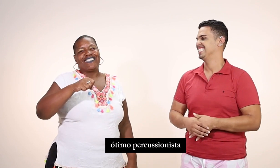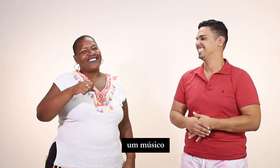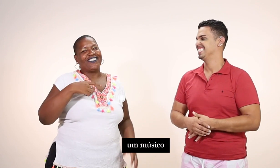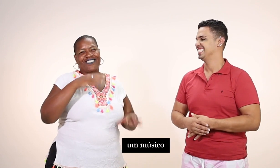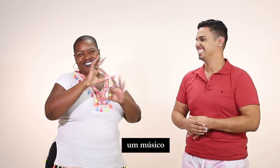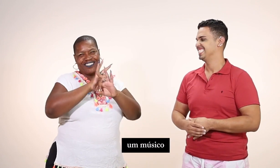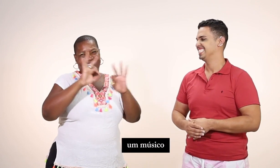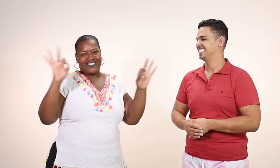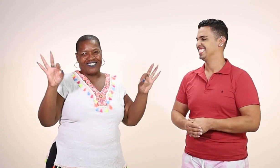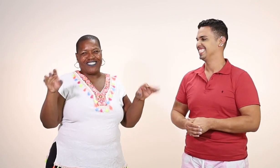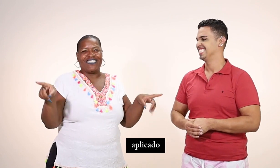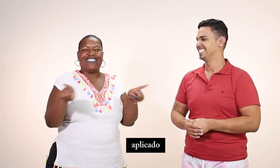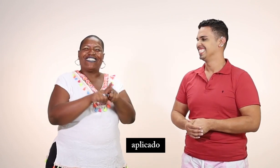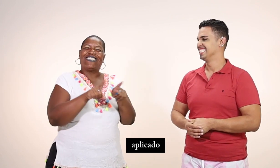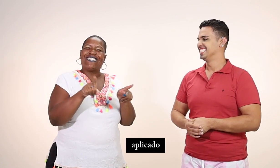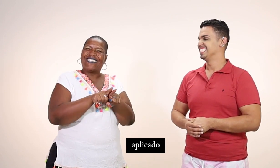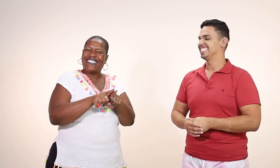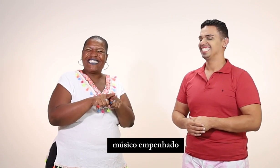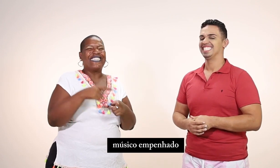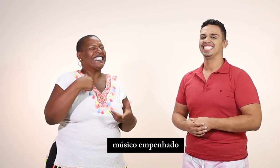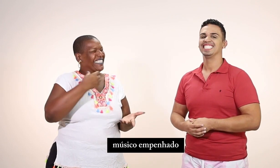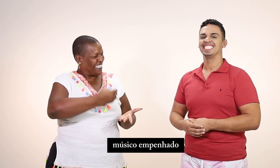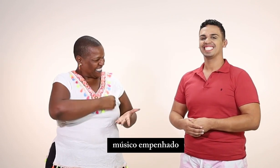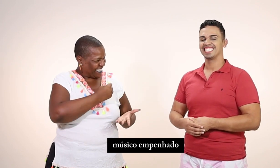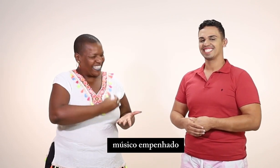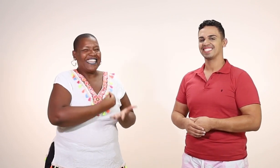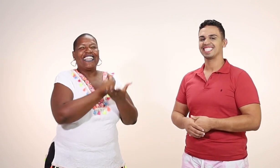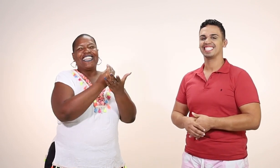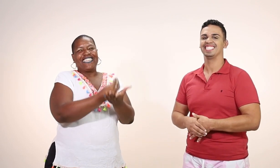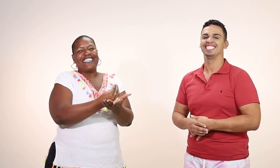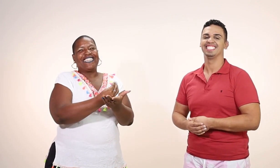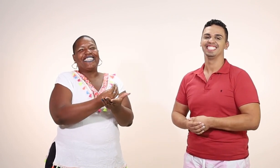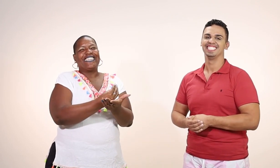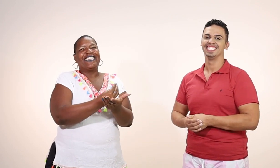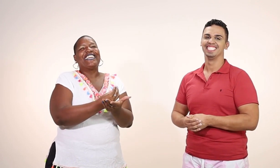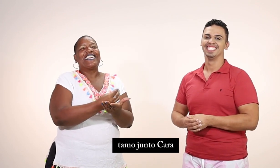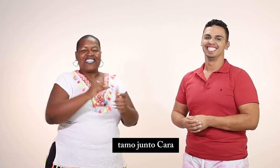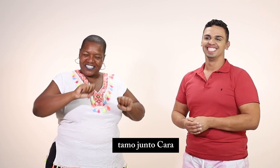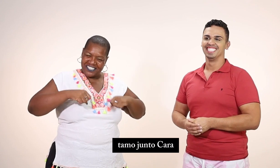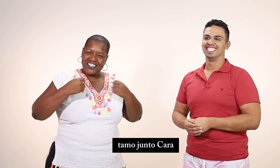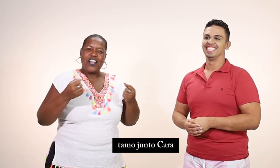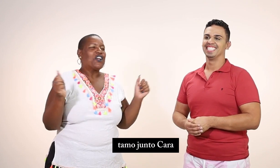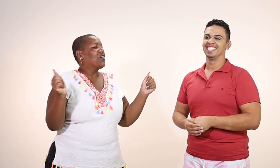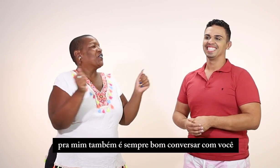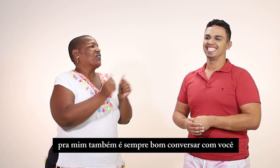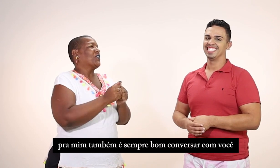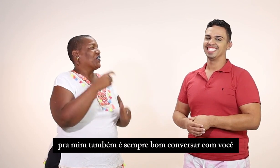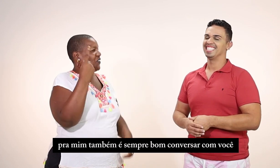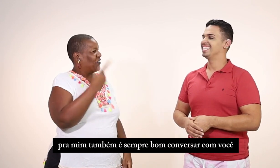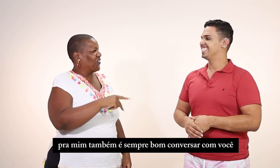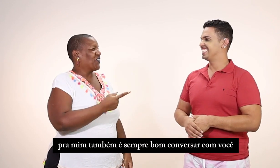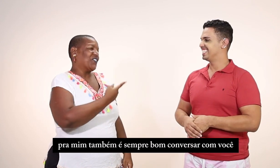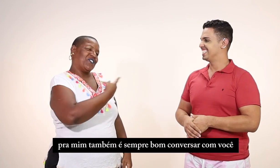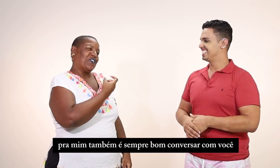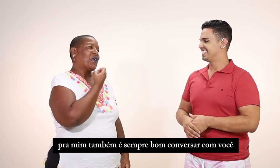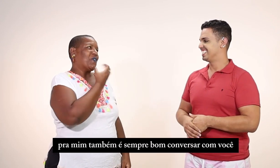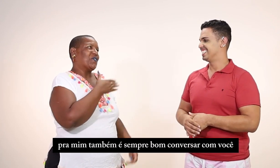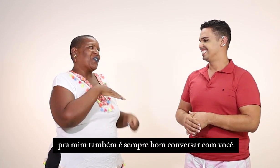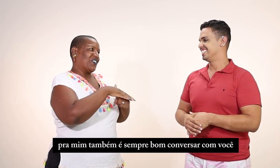um músico aplicado, um músico empenhado. Tamo junto, cara. Para mim também é sempre bom conversar com você. Você é